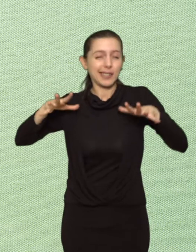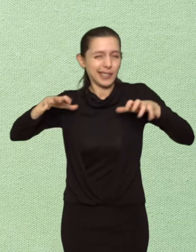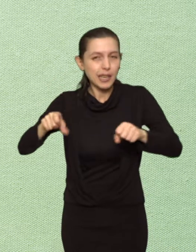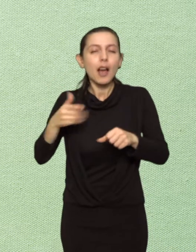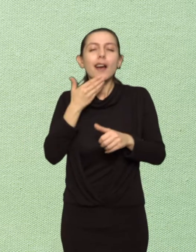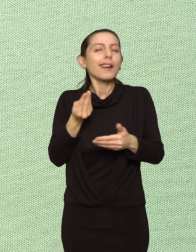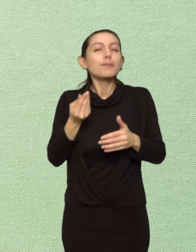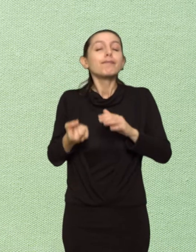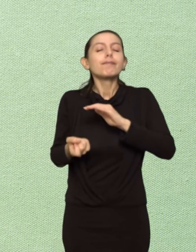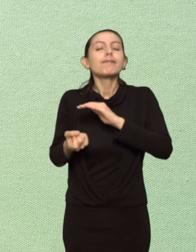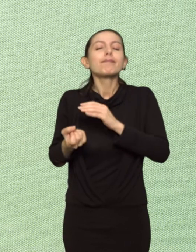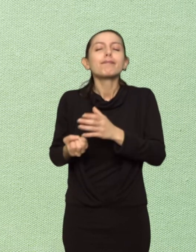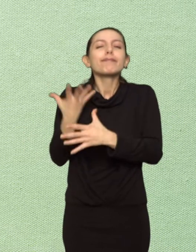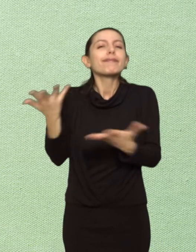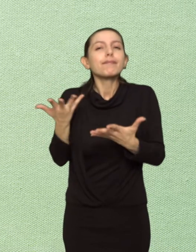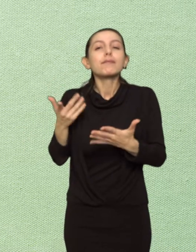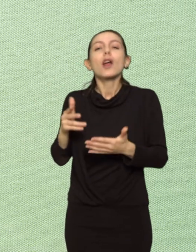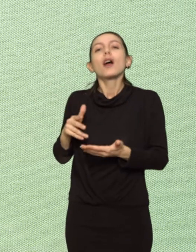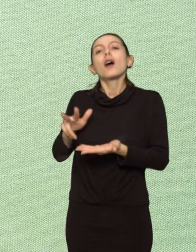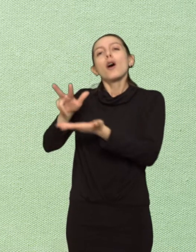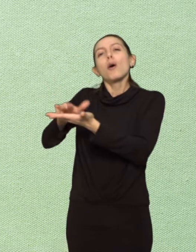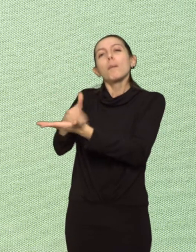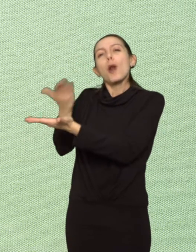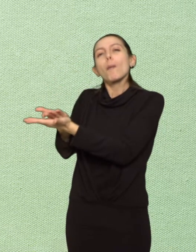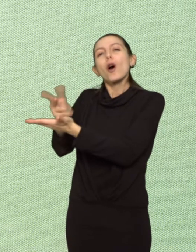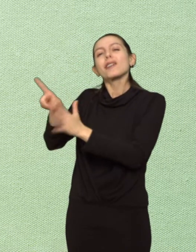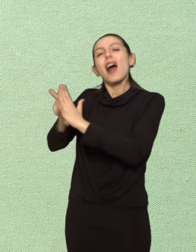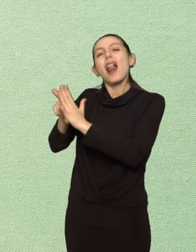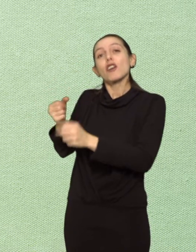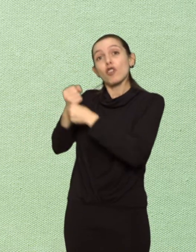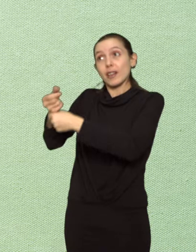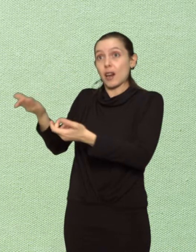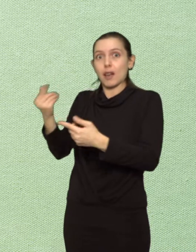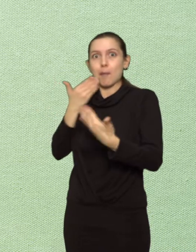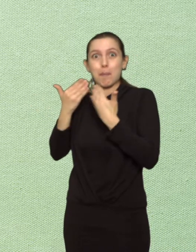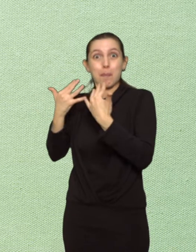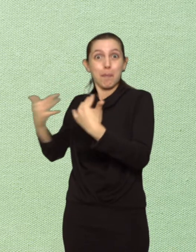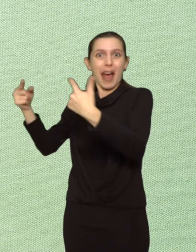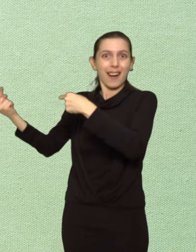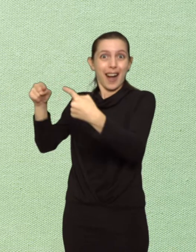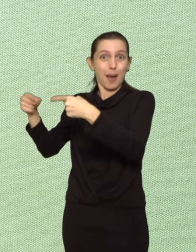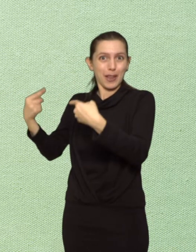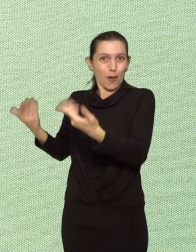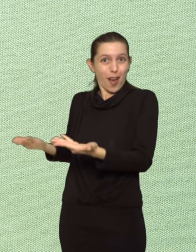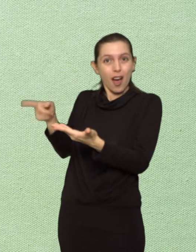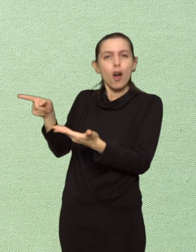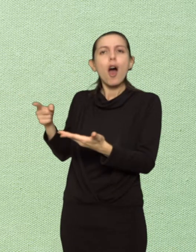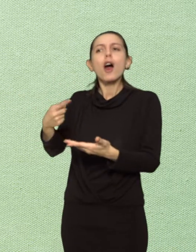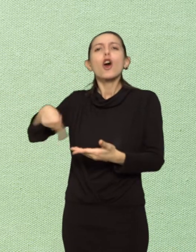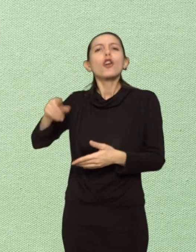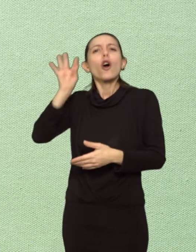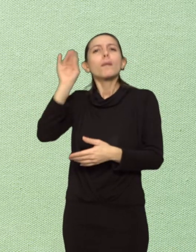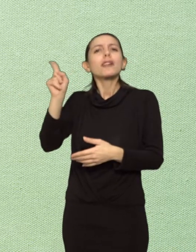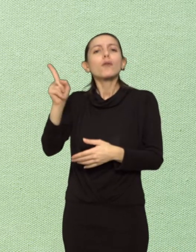una proposta di legge delega che oggi è in discussione in Parlamento, in cui interveniamo sostanzialmente